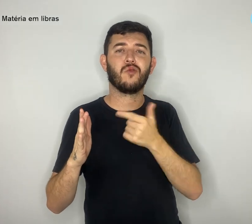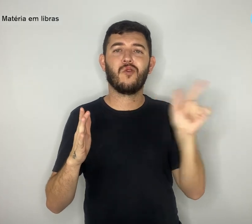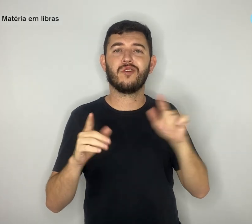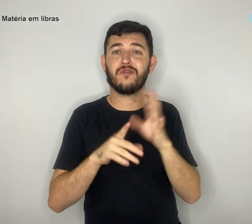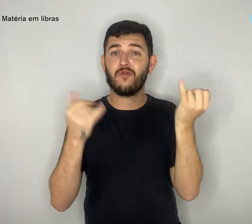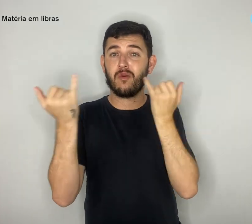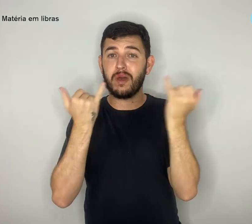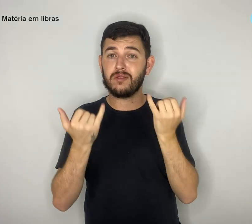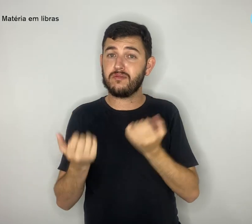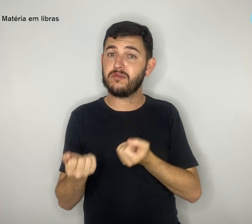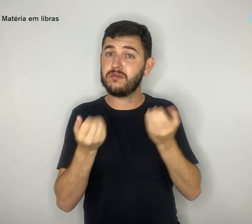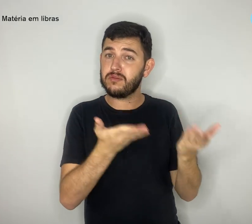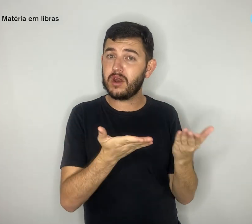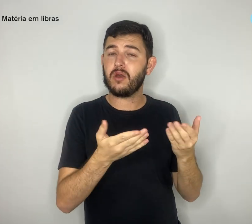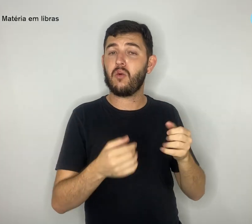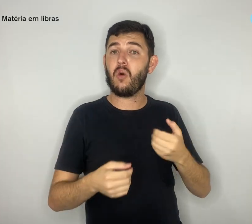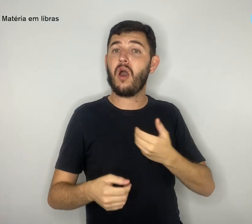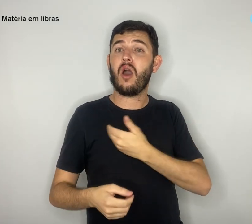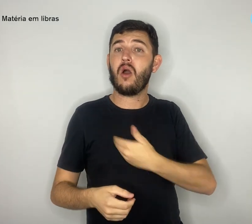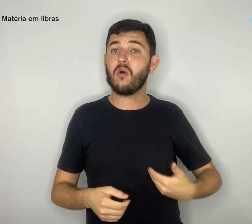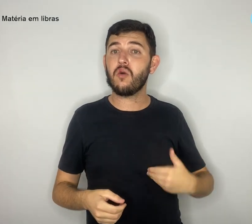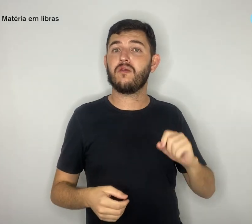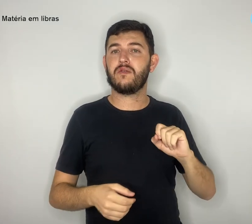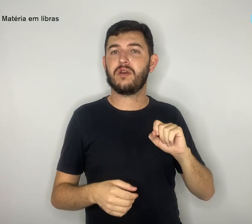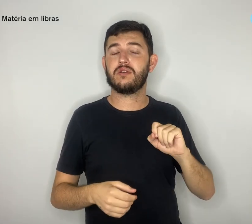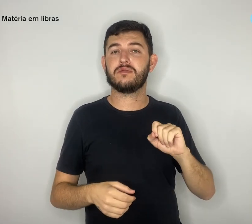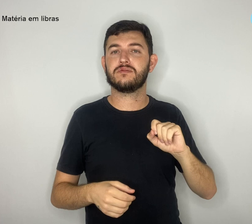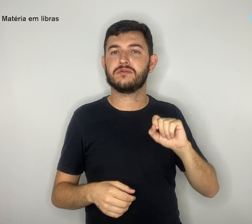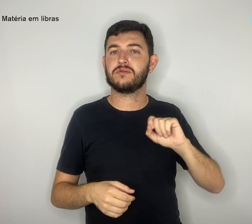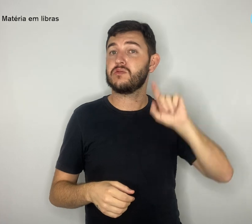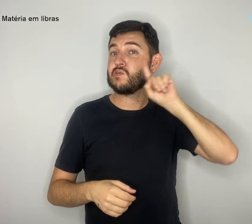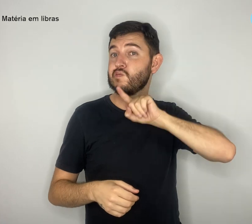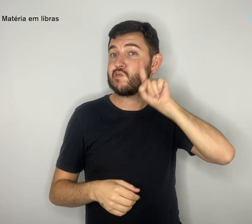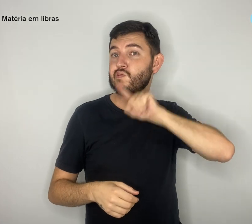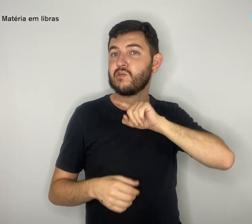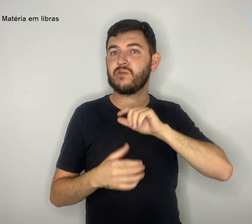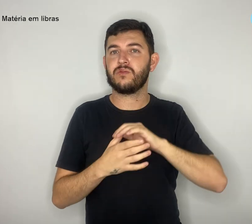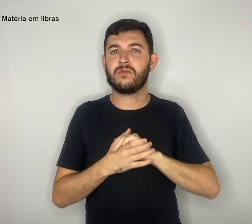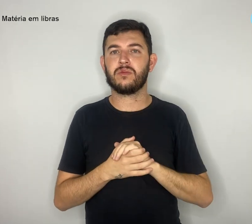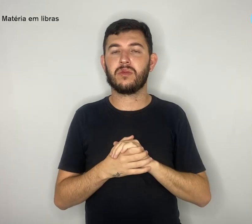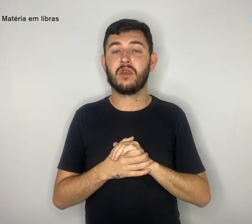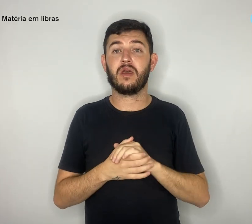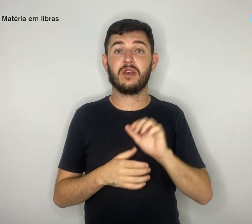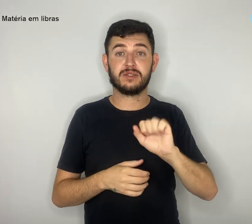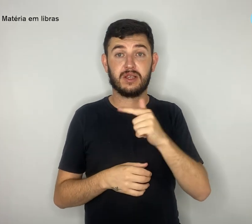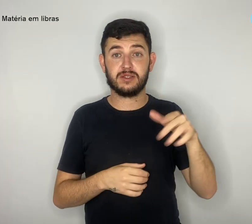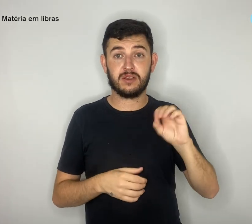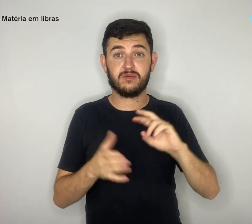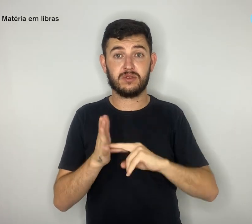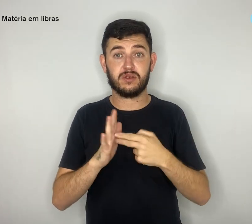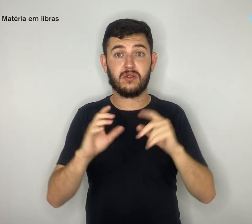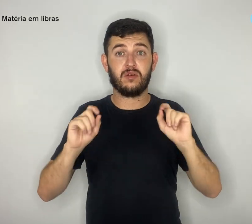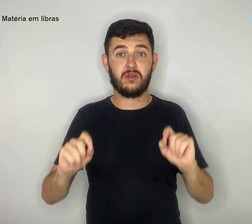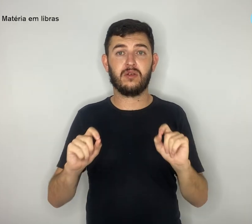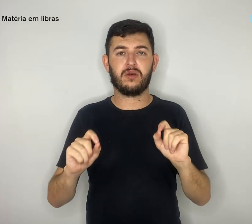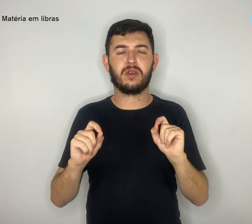das atitudes antissemitas que ilustram bem o fato de que, para além do genocídio do